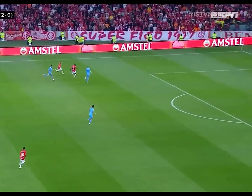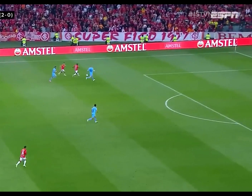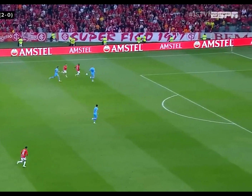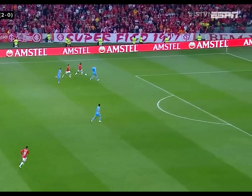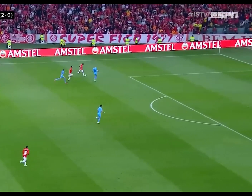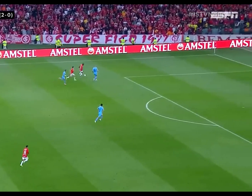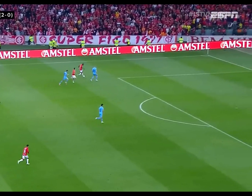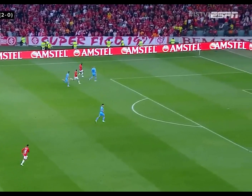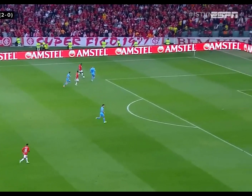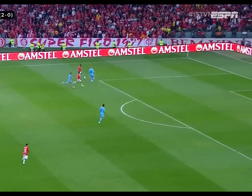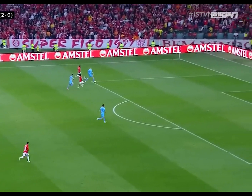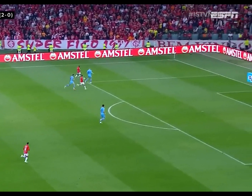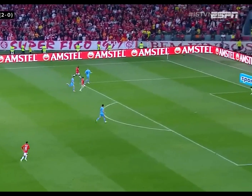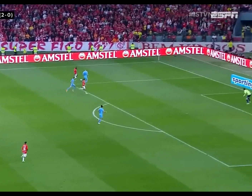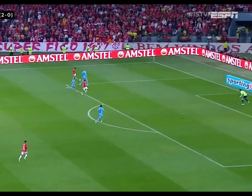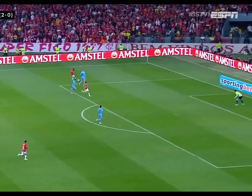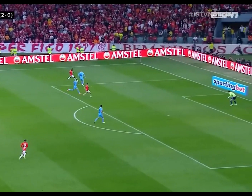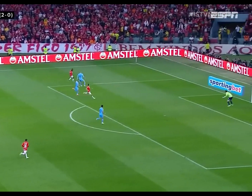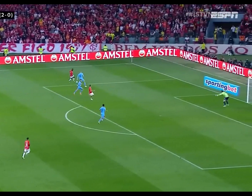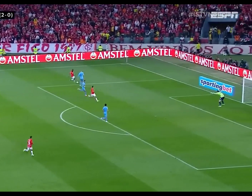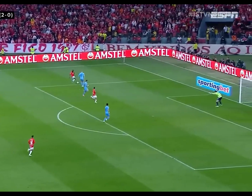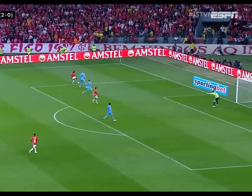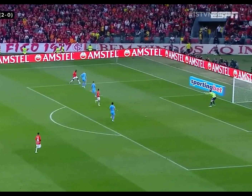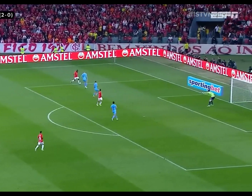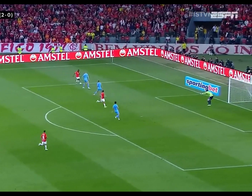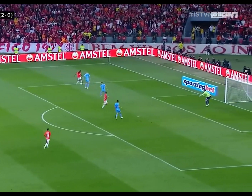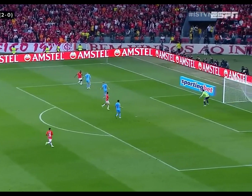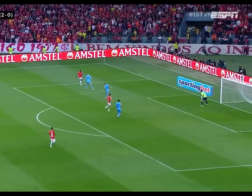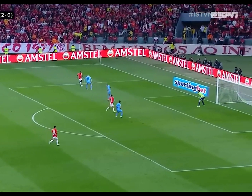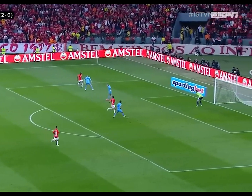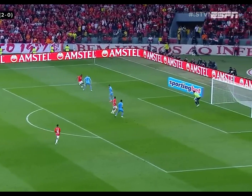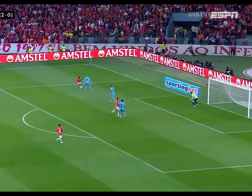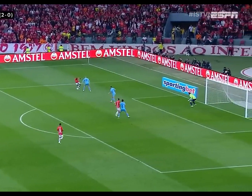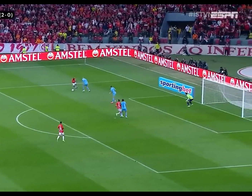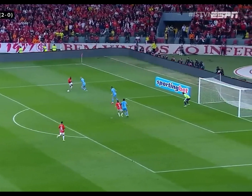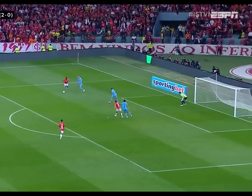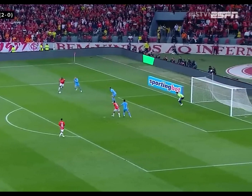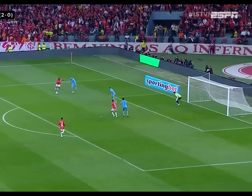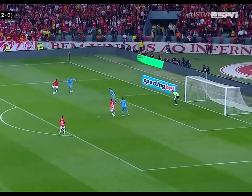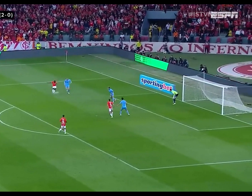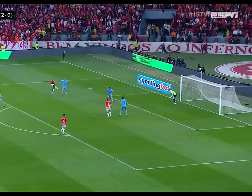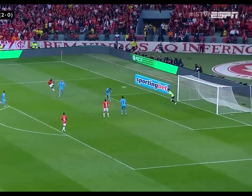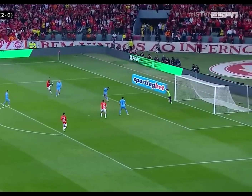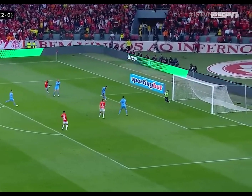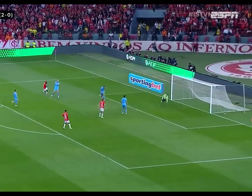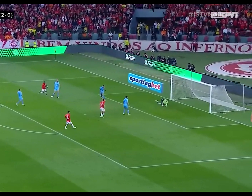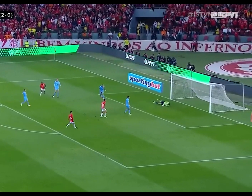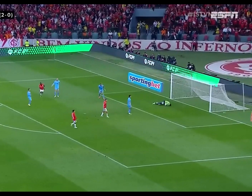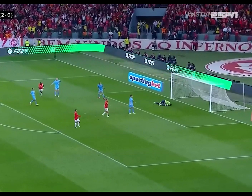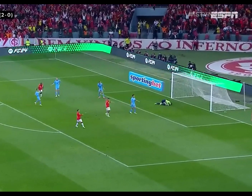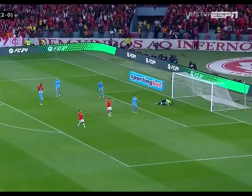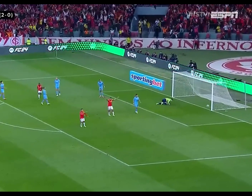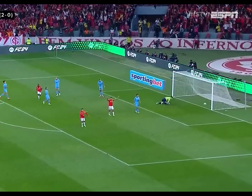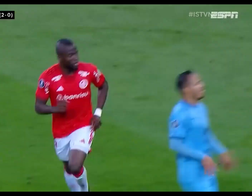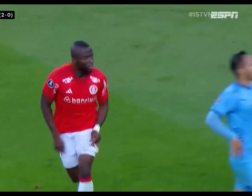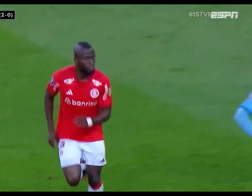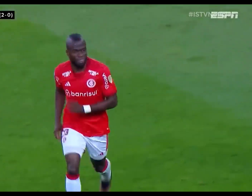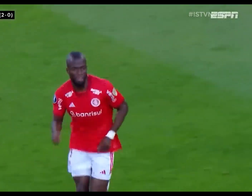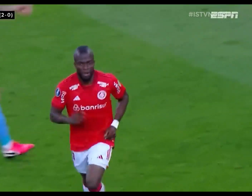em um Beira-Rio que deve estar lotado, assim como em todos os jogos da campanha do clube porto-alegrense. O artilheiro equatoriano Ener